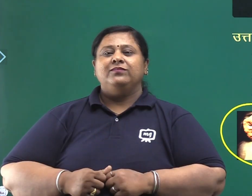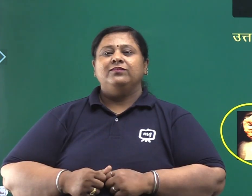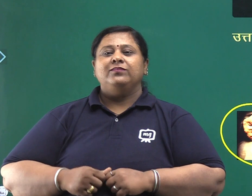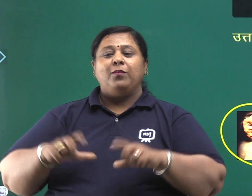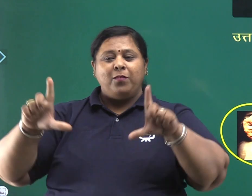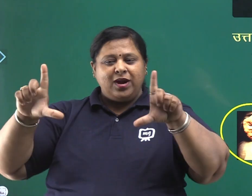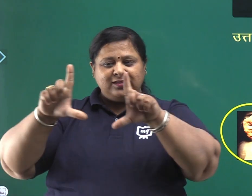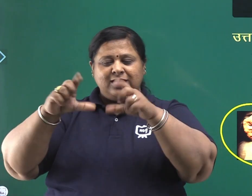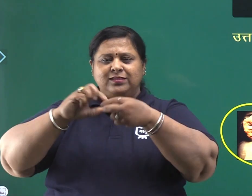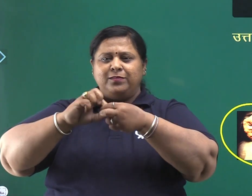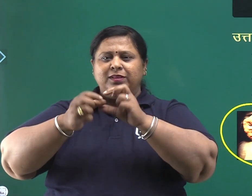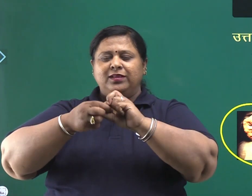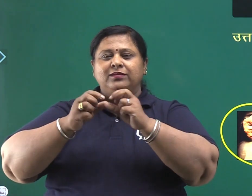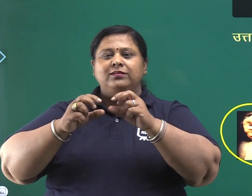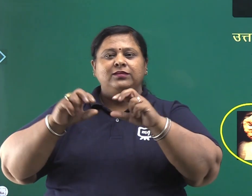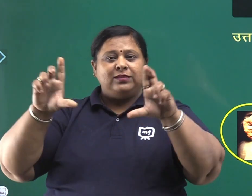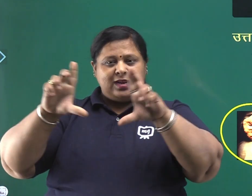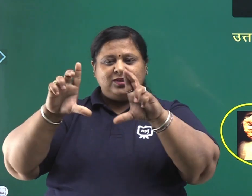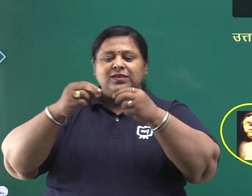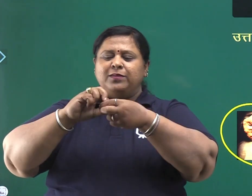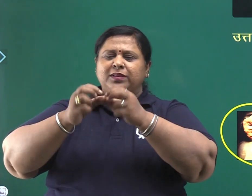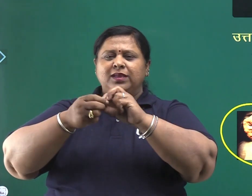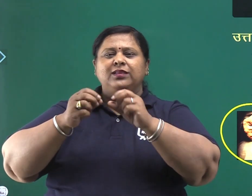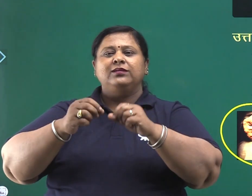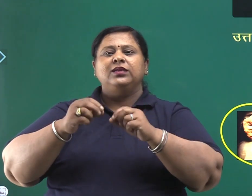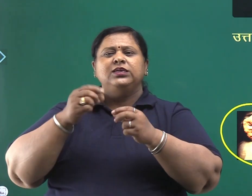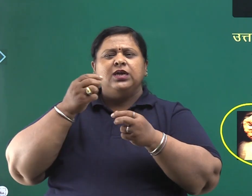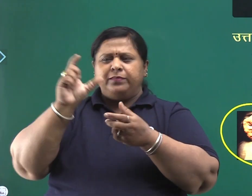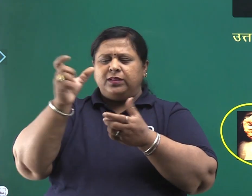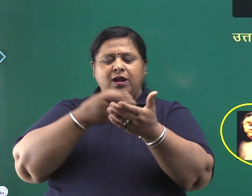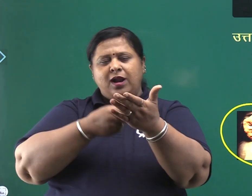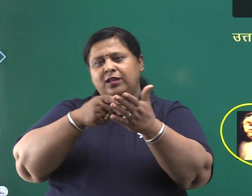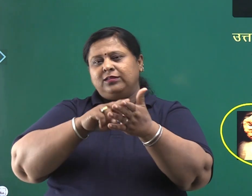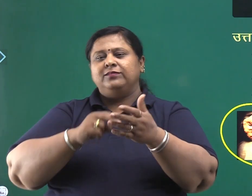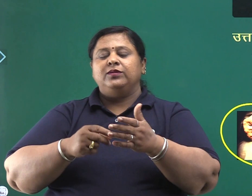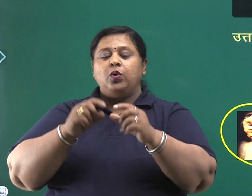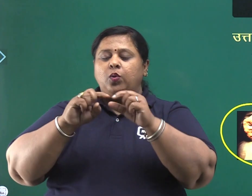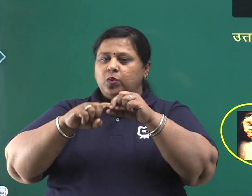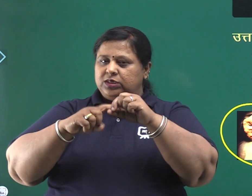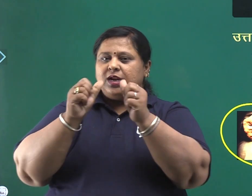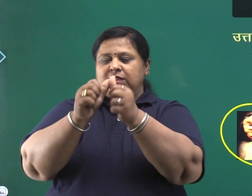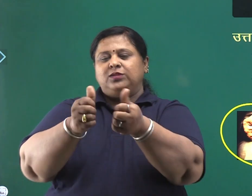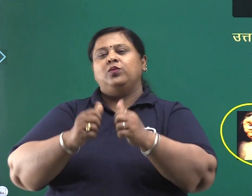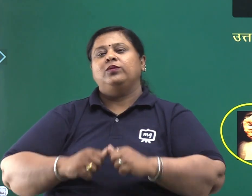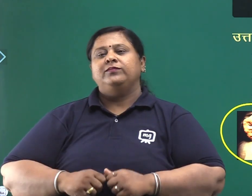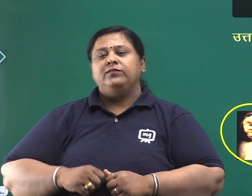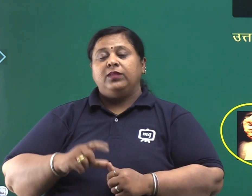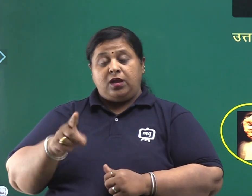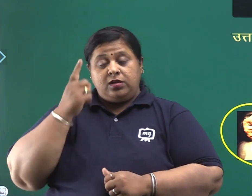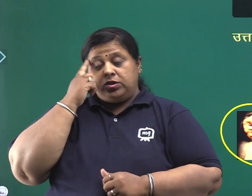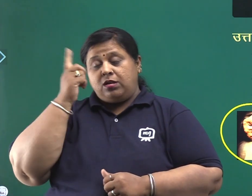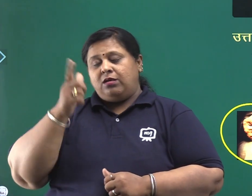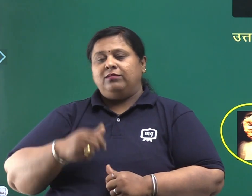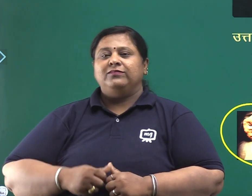पाठ से संबंधित शब्दार्थ एवं प्रश्नोत्तरों को यहाँ